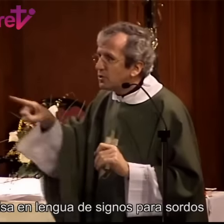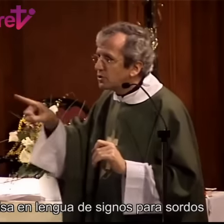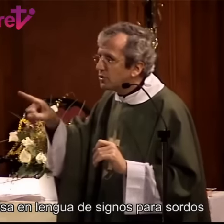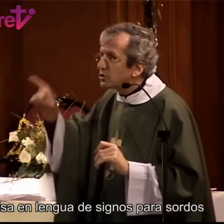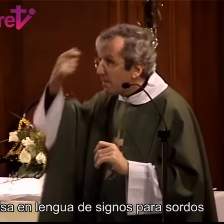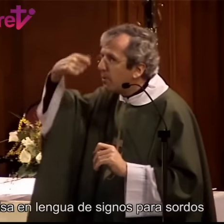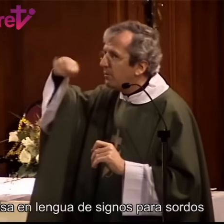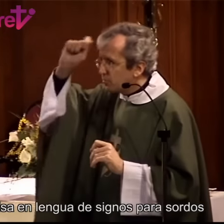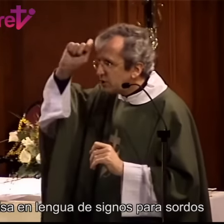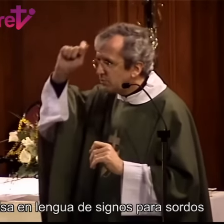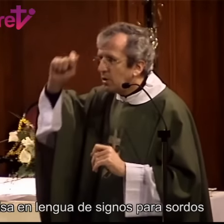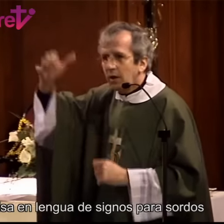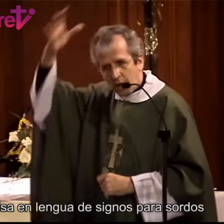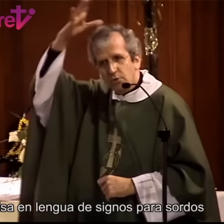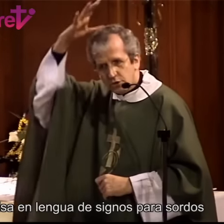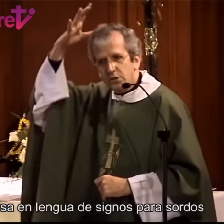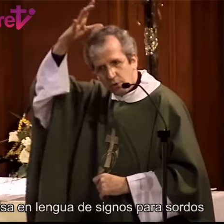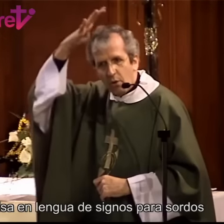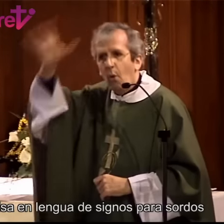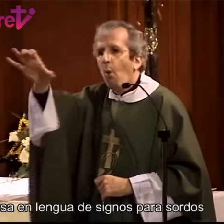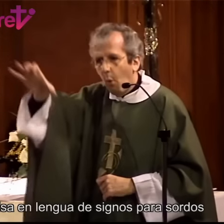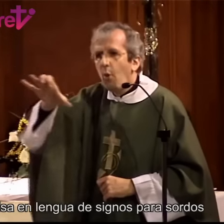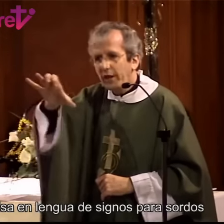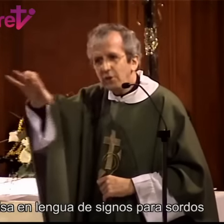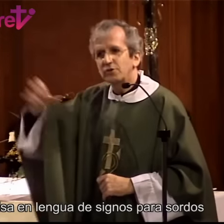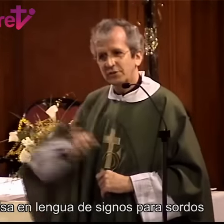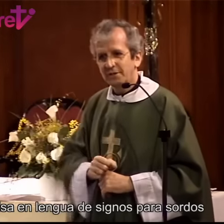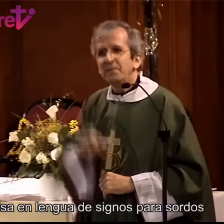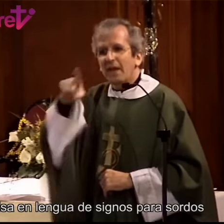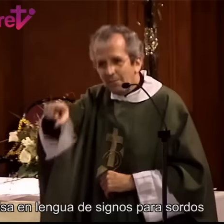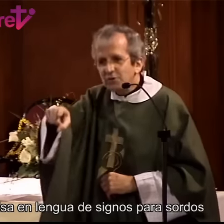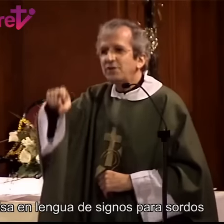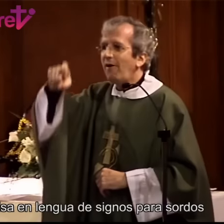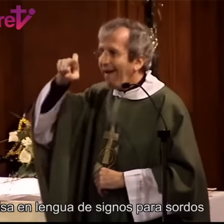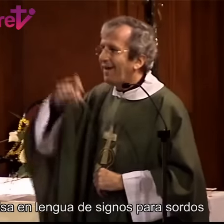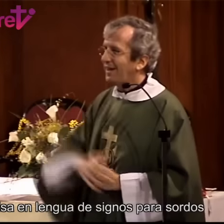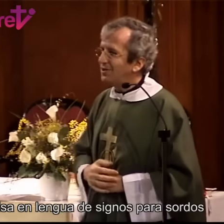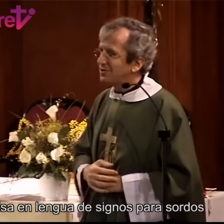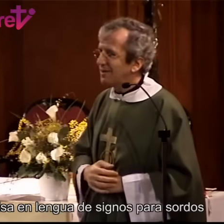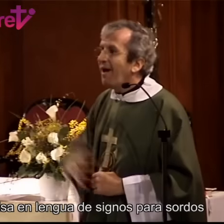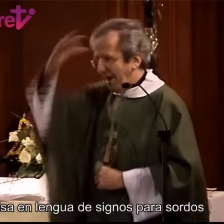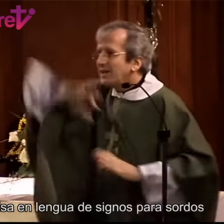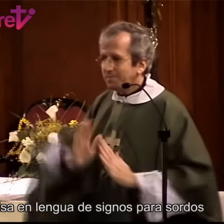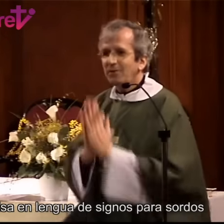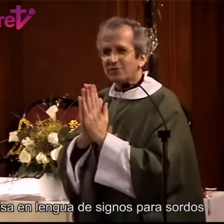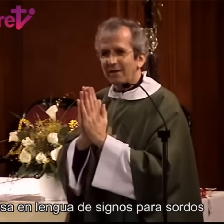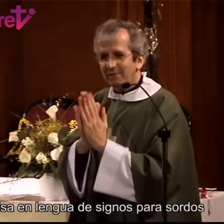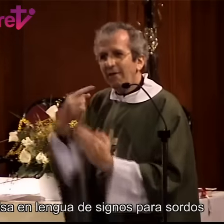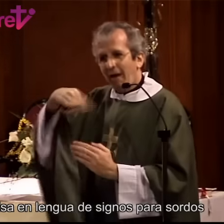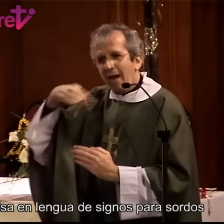nosotros, por el bautismo, hemos sido ungidos, hemos sido elegidos. El Espíritu Santo